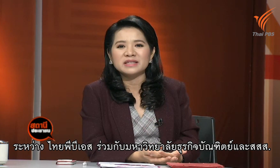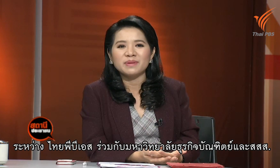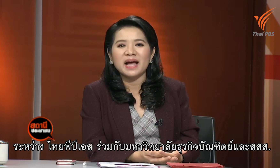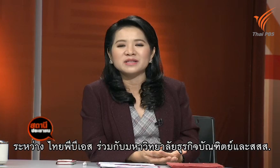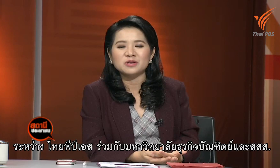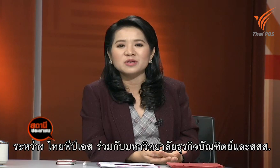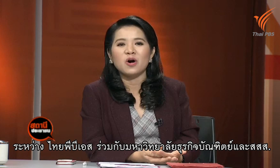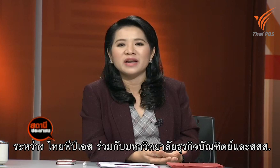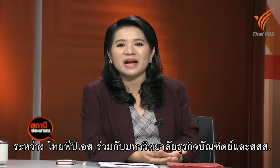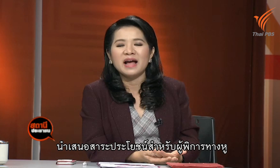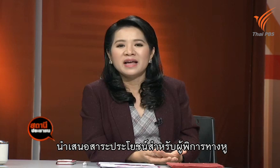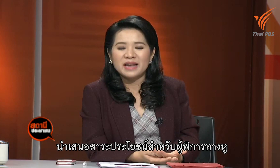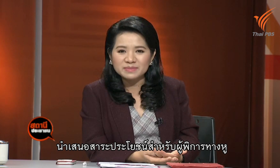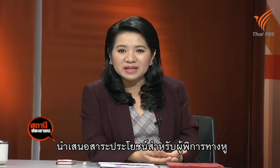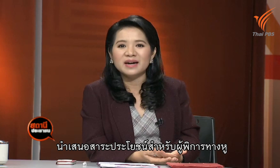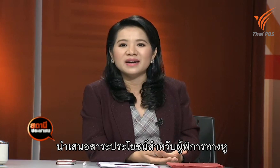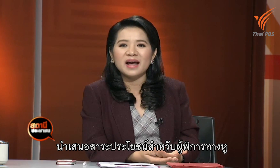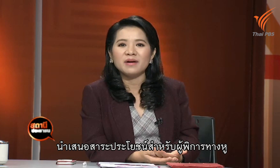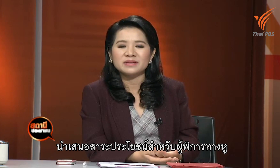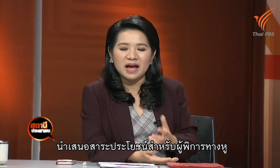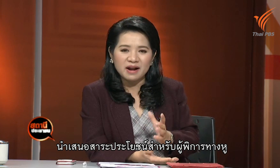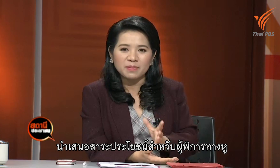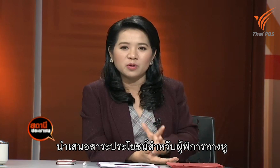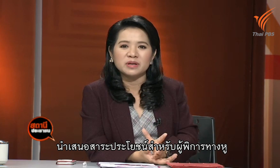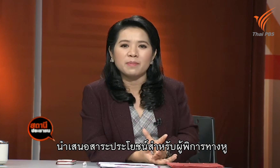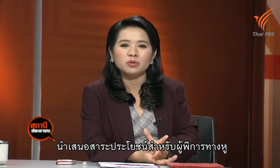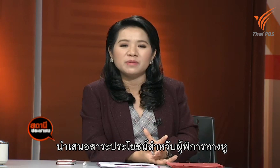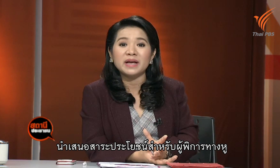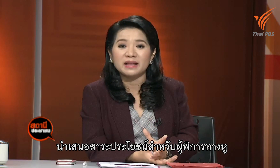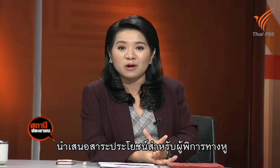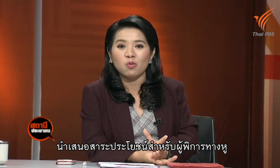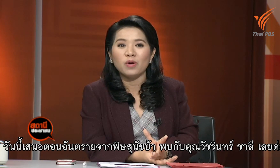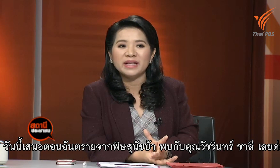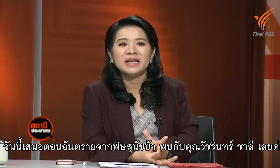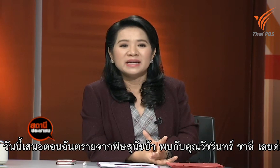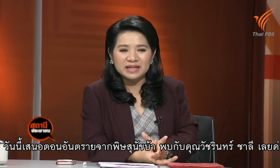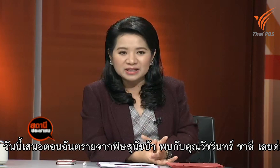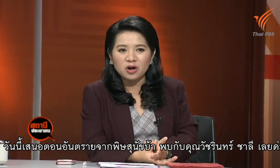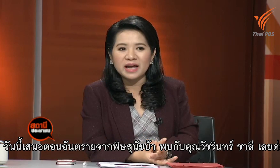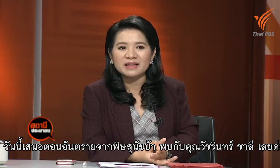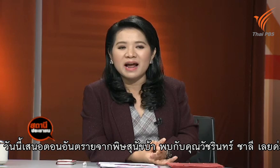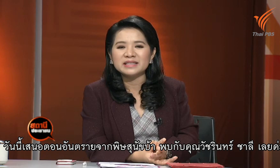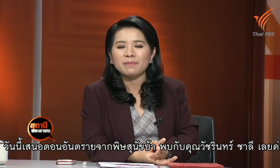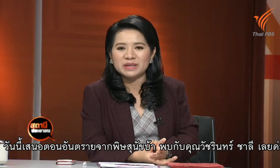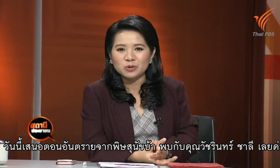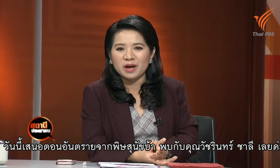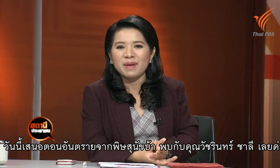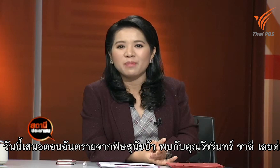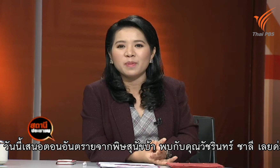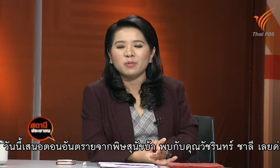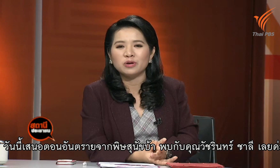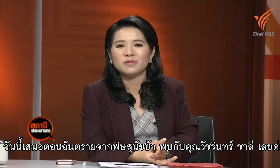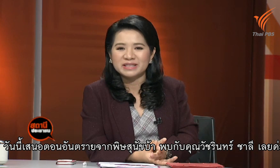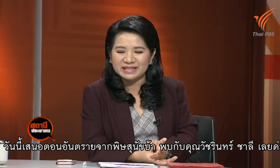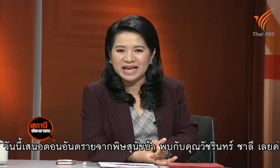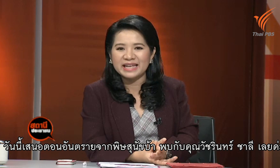ทางสำนักงานสสส.นะคะนำเสนอนะสาระประโยชน์สำหรับผู้ที่พิการทางหูวันนี้เสนอตอนอันตรายจากพิษสุนัขบ้าพ